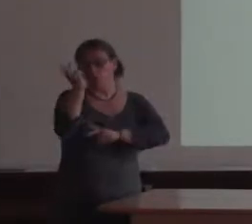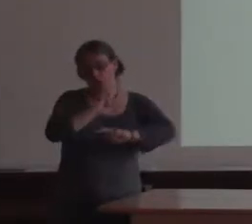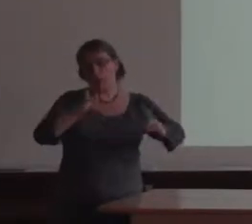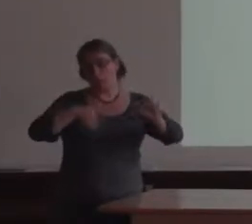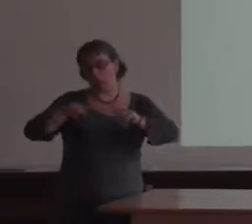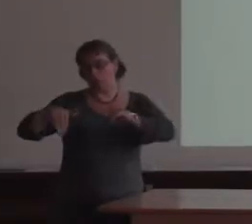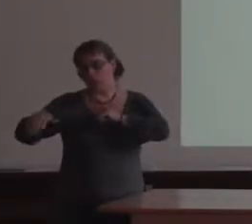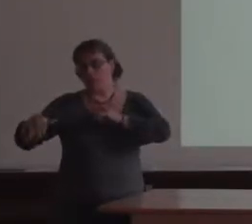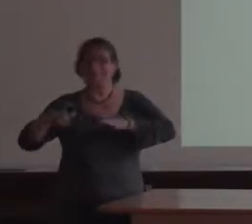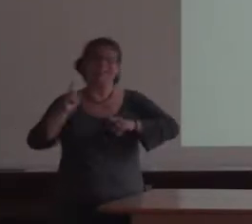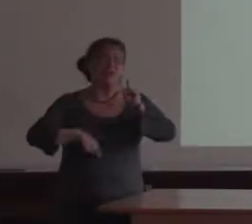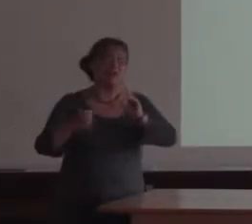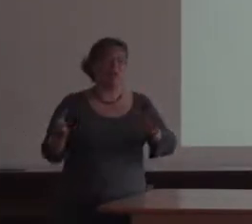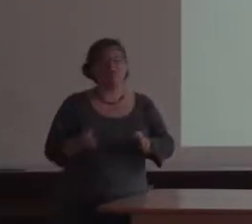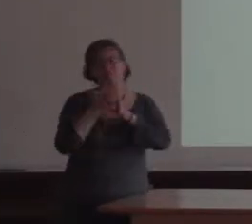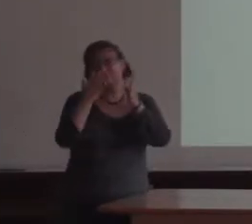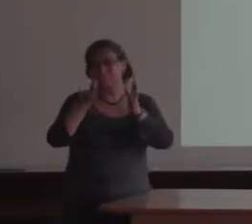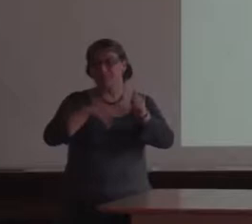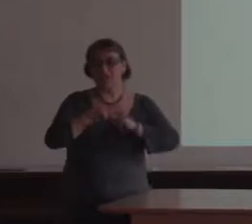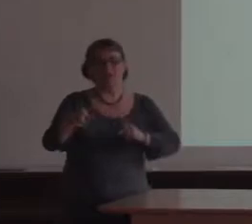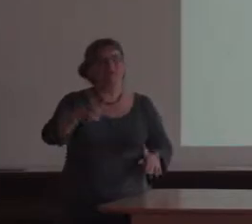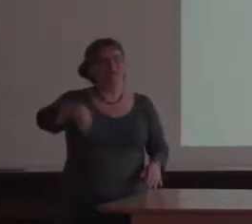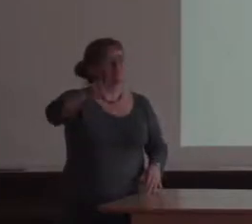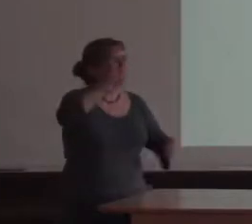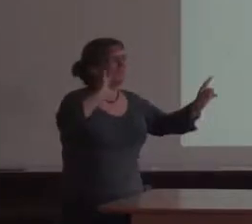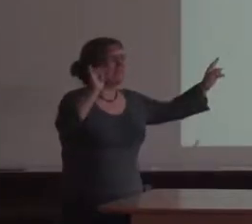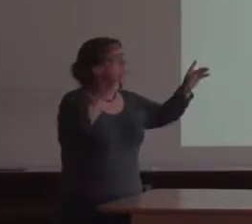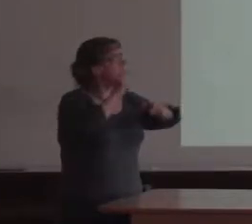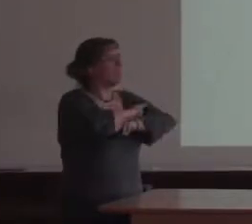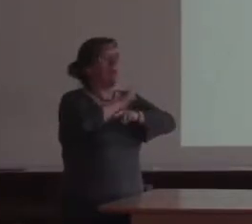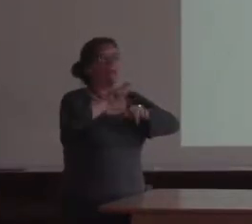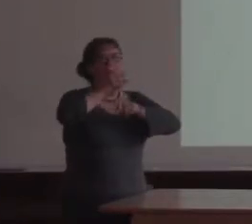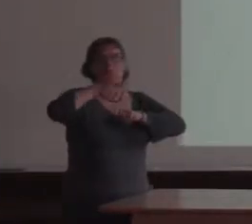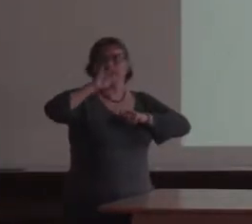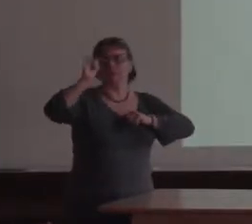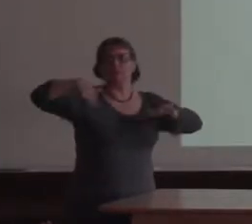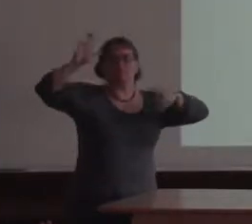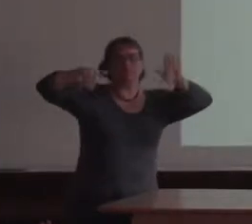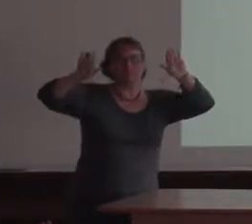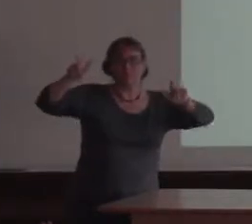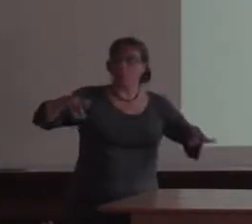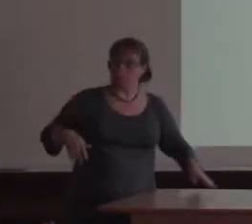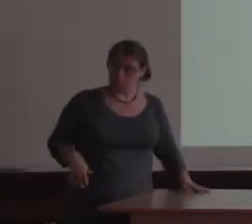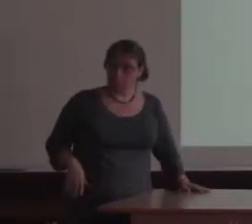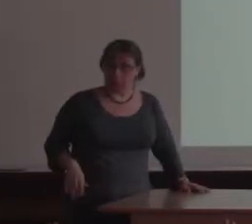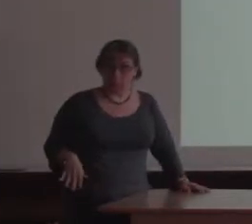Alors ici dans la salle, est-ce qui utilise habituellement PyTest? C'est bien.